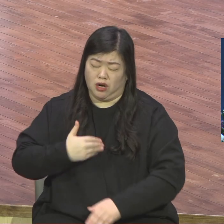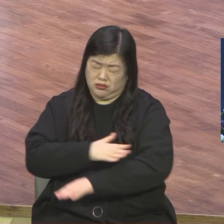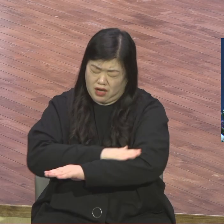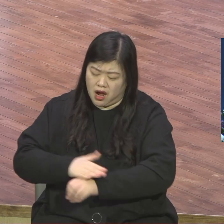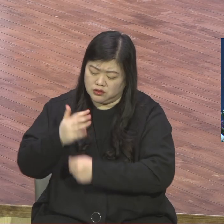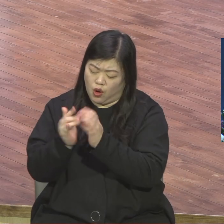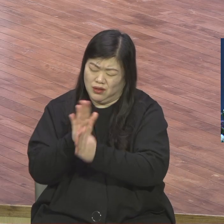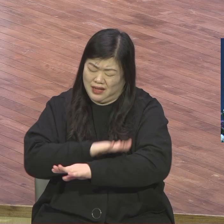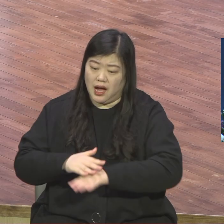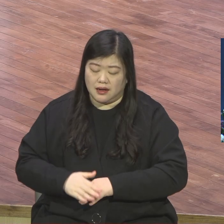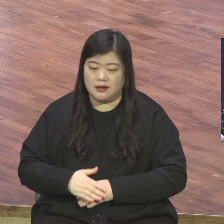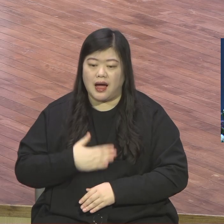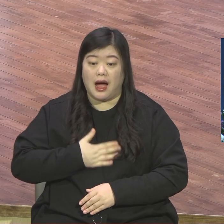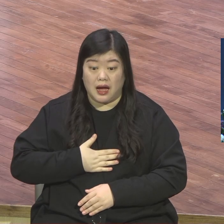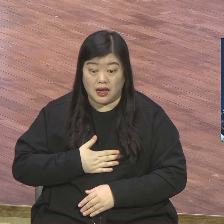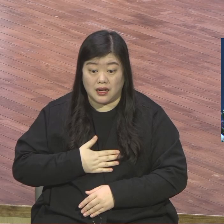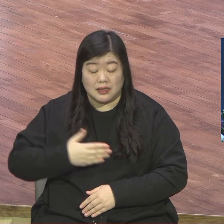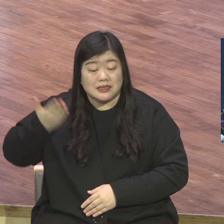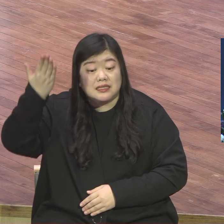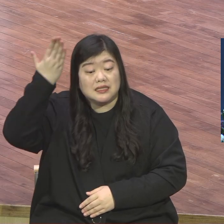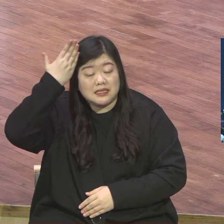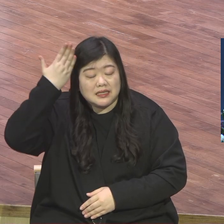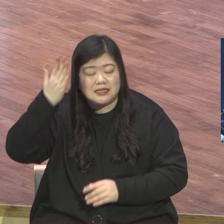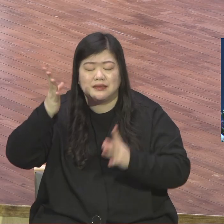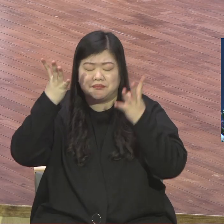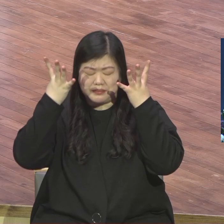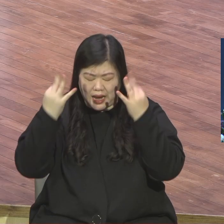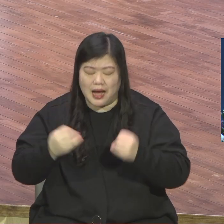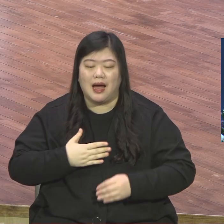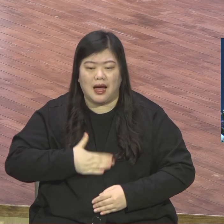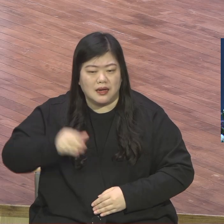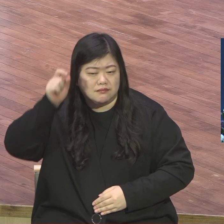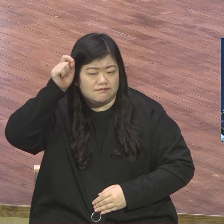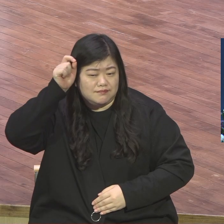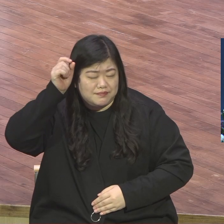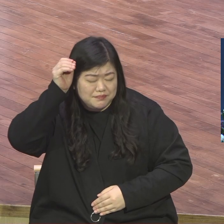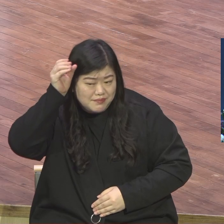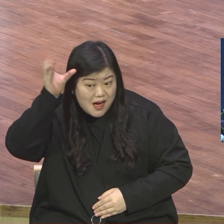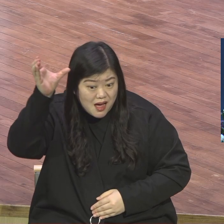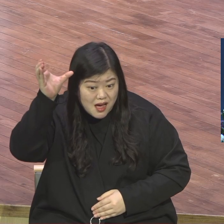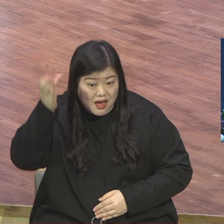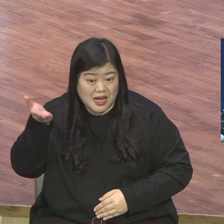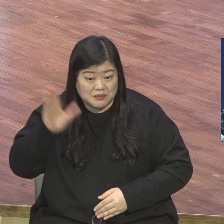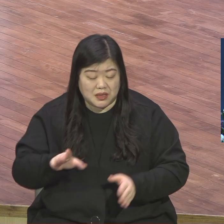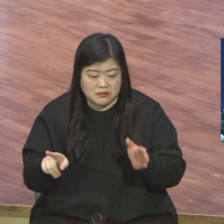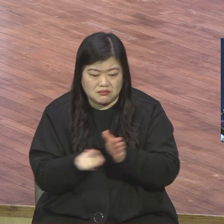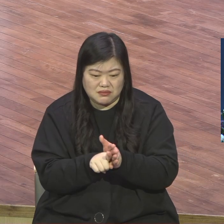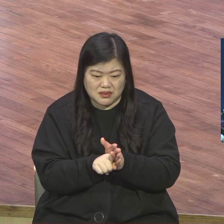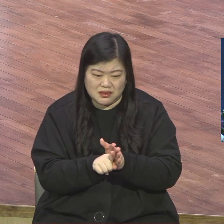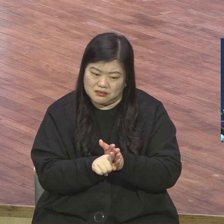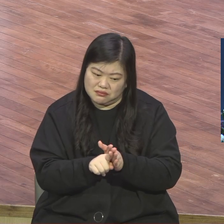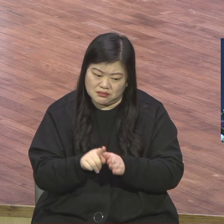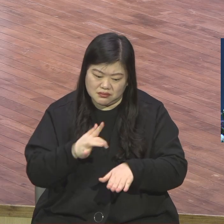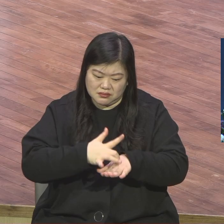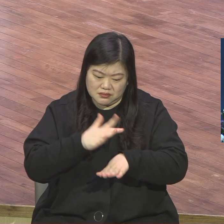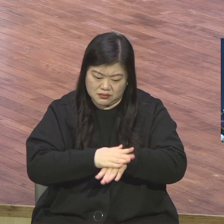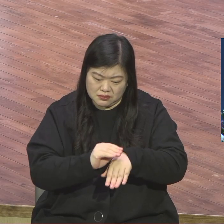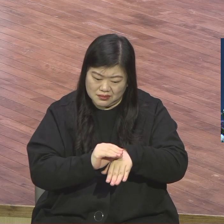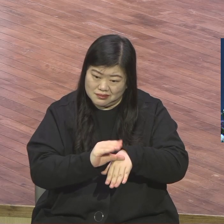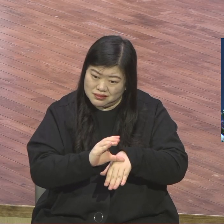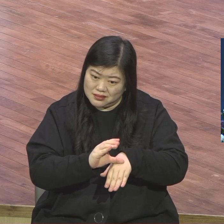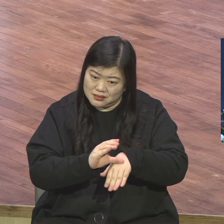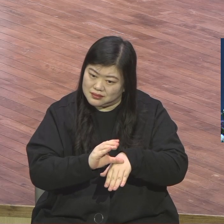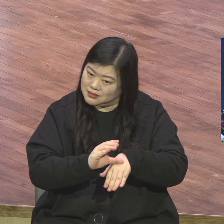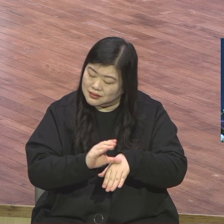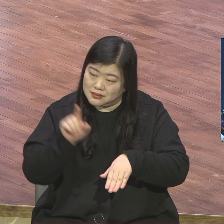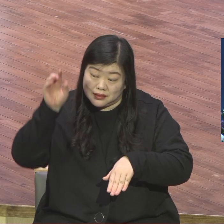아, 이분은 장로님이신데 하나님이 없구나. 야, 이분은 평신도인데 진짜 이분 하나님